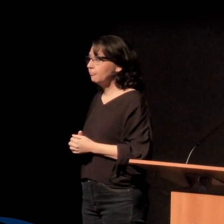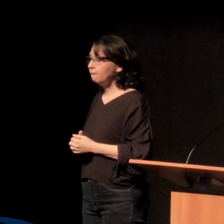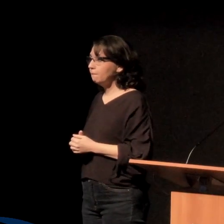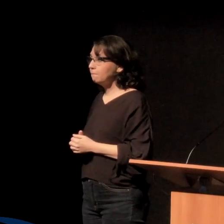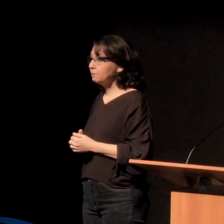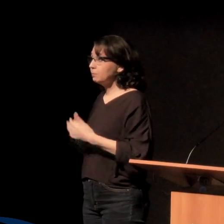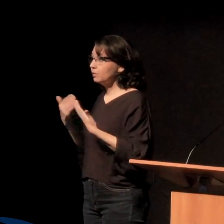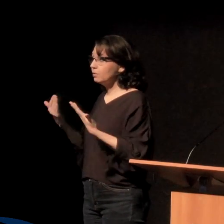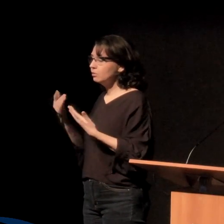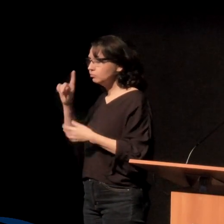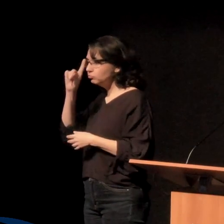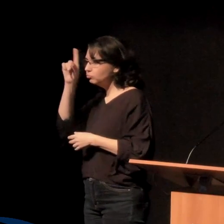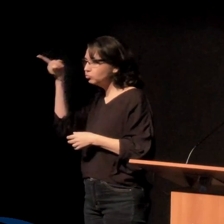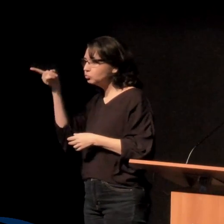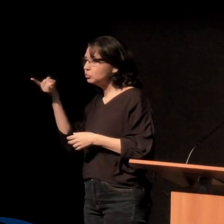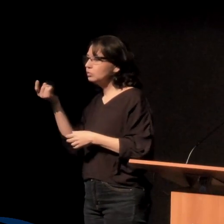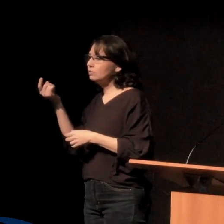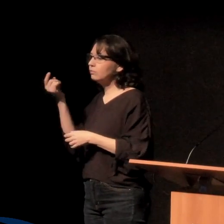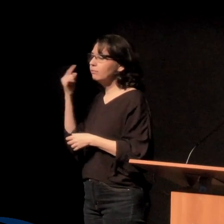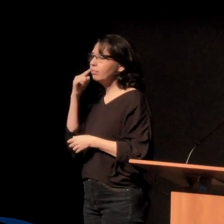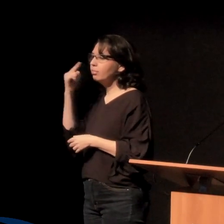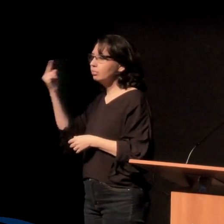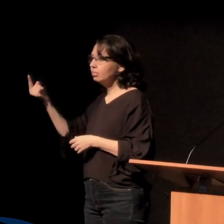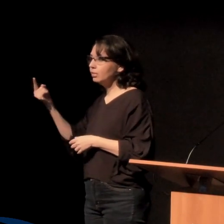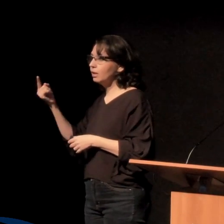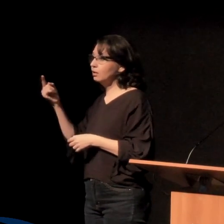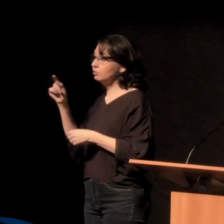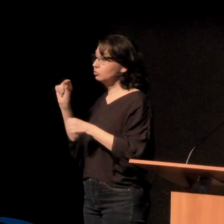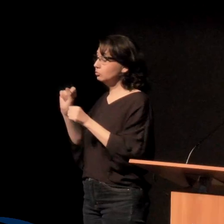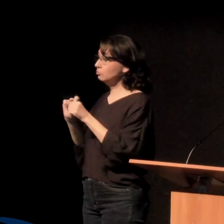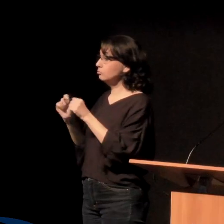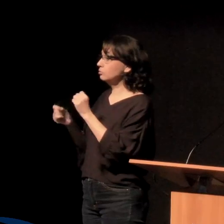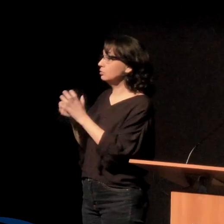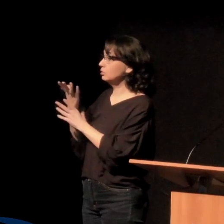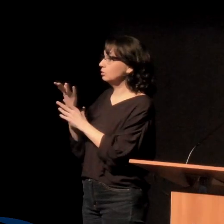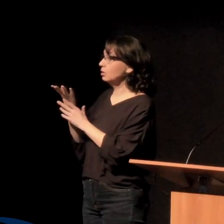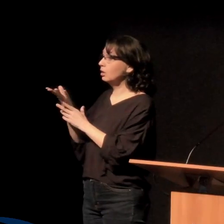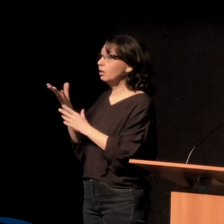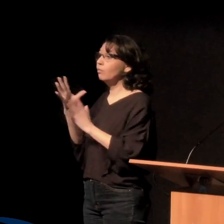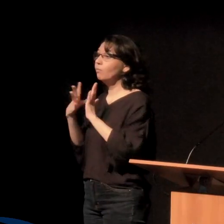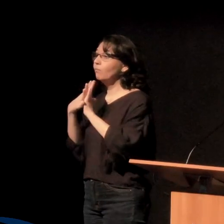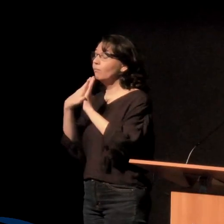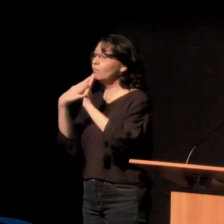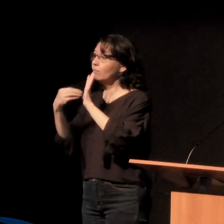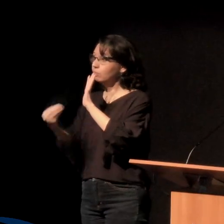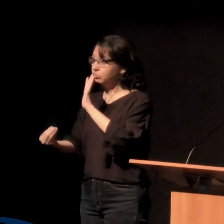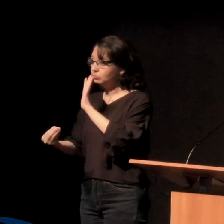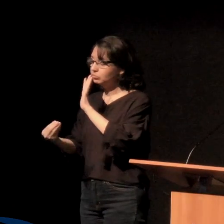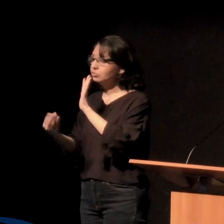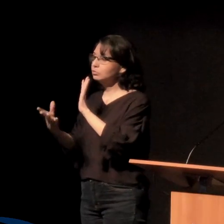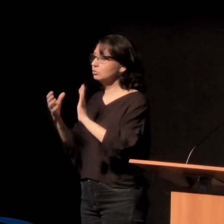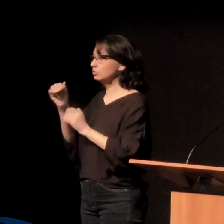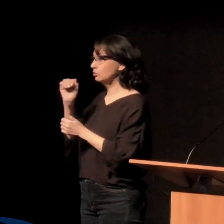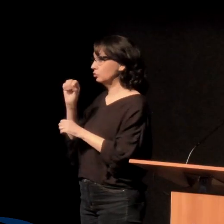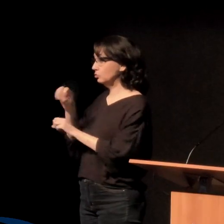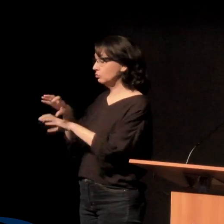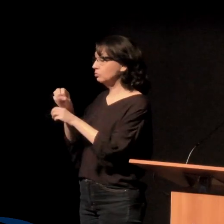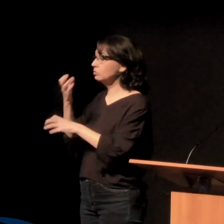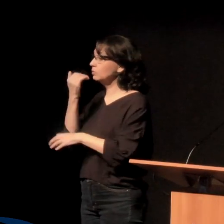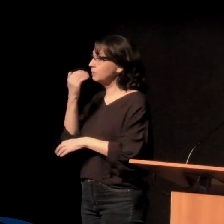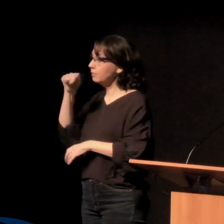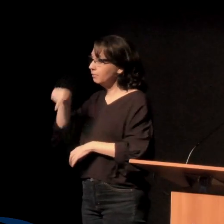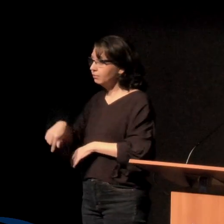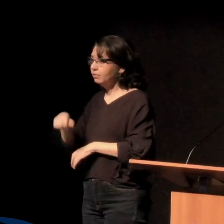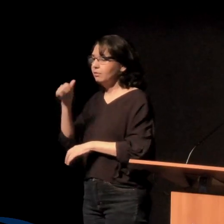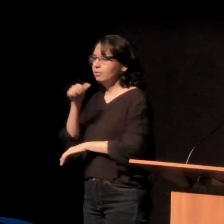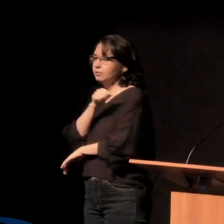nutricional aqui na cidade do Rio de Janeiro né com as unidades da cidade e essa amostra ela